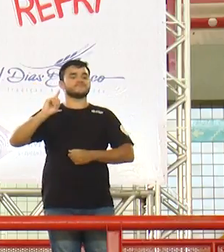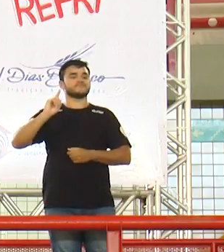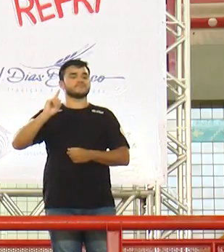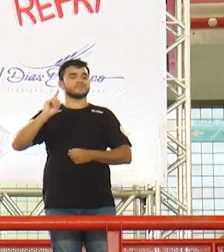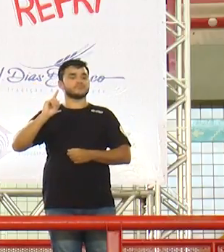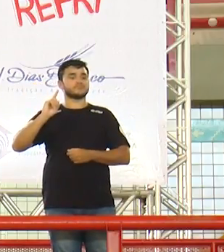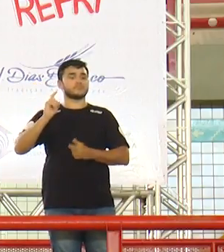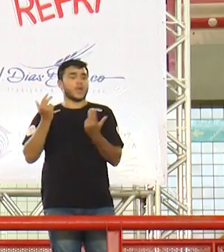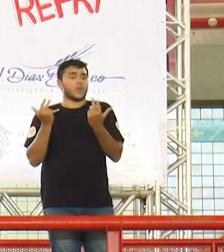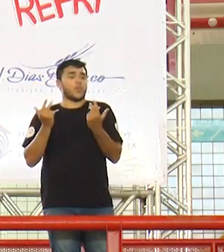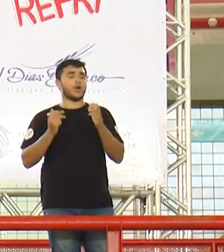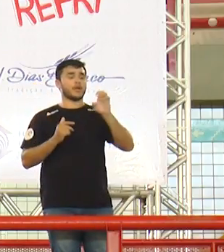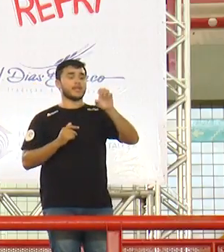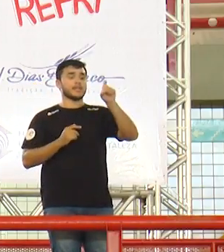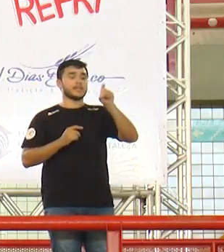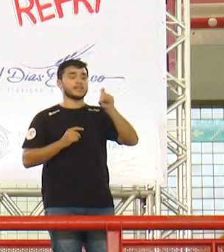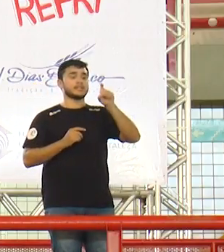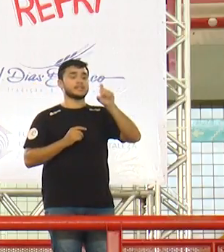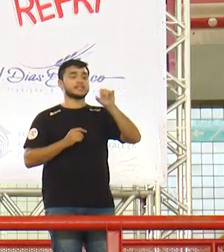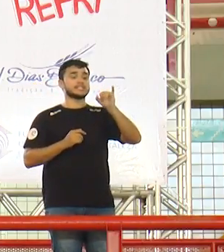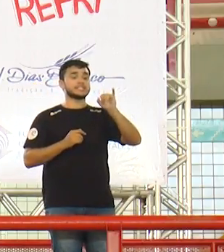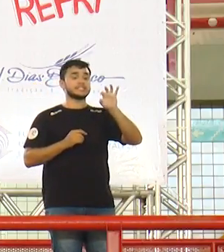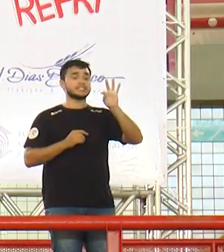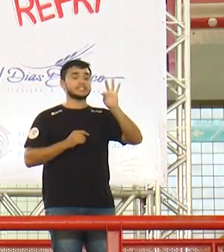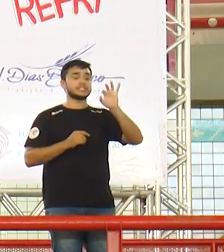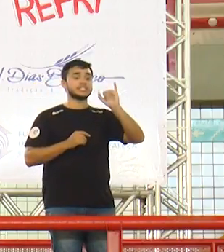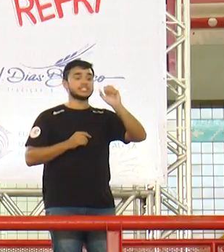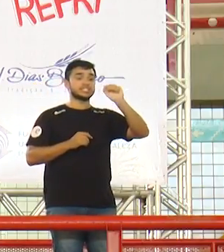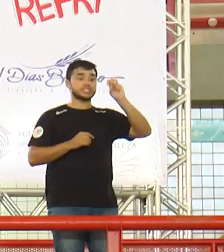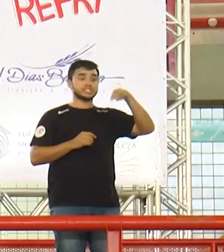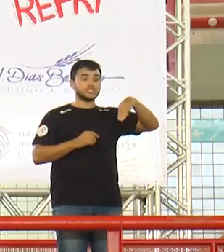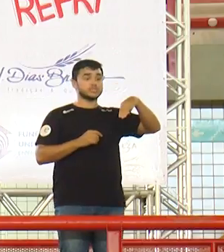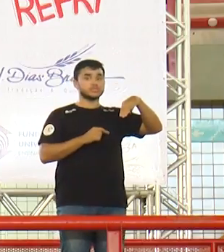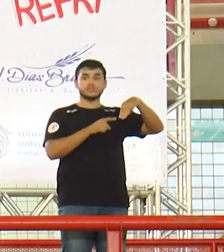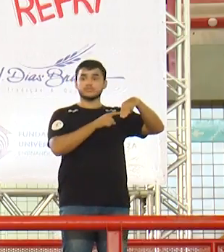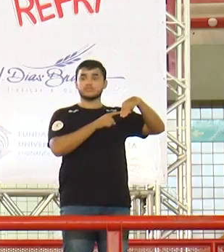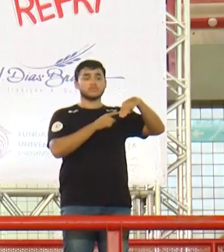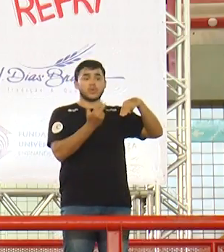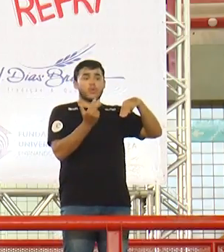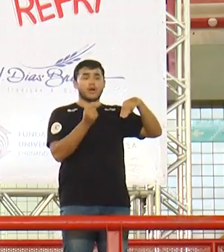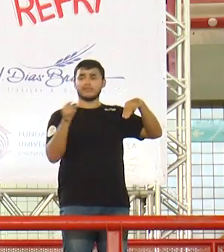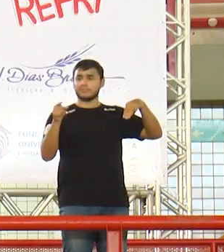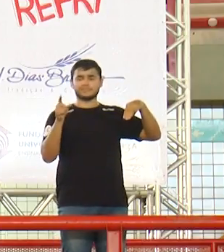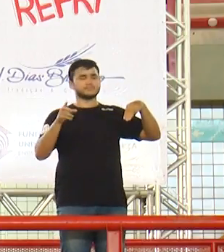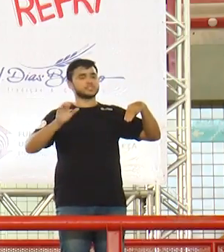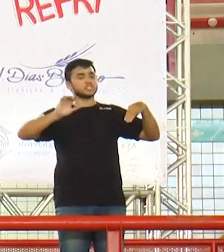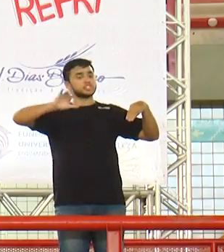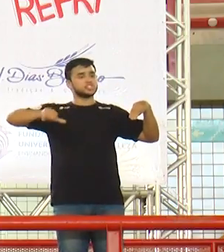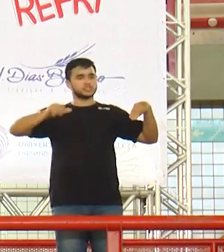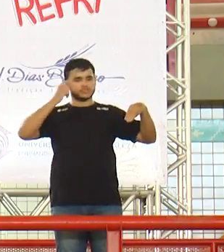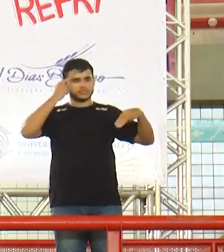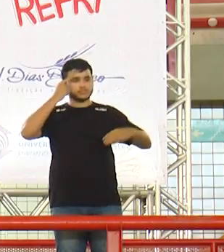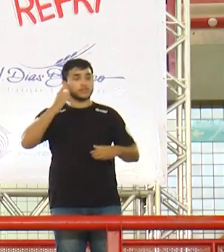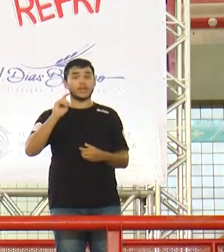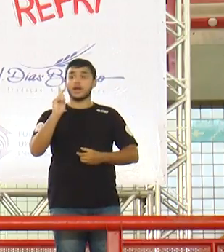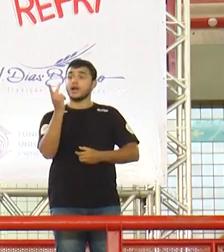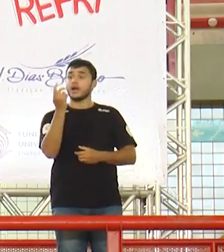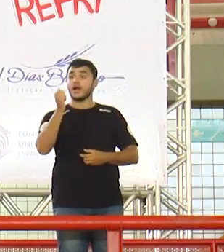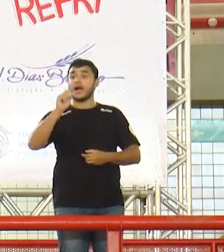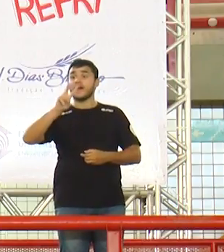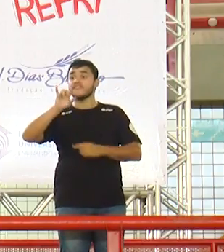existiam galos. Se eu posso trocar o verbo haver pelo verbo existir, o verbo haver permanece no